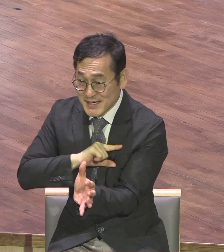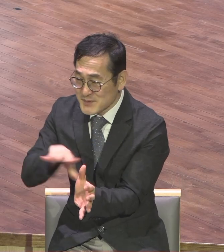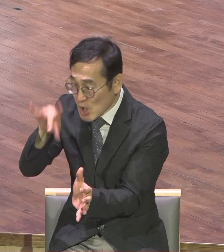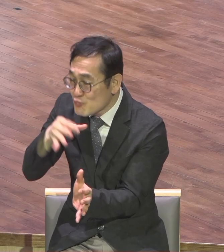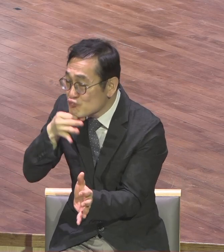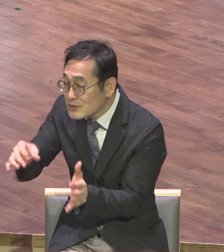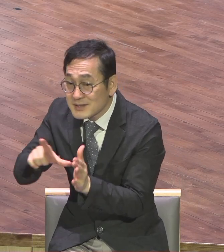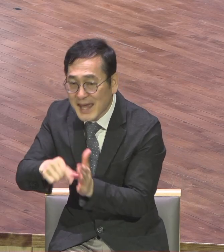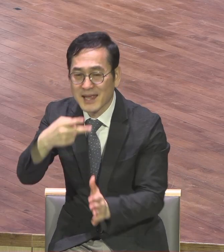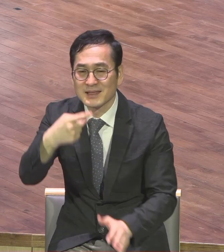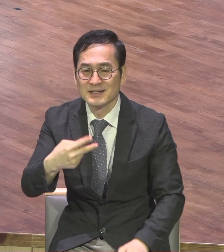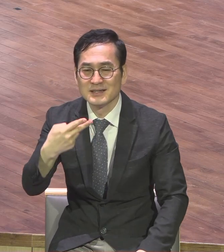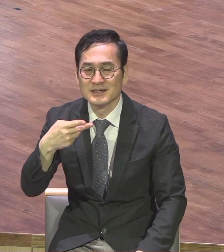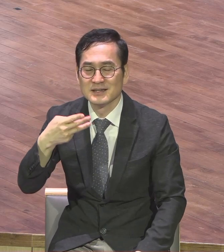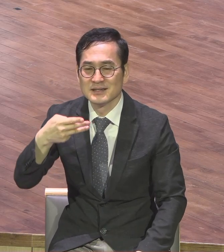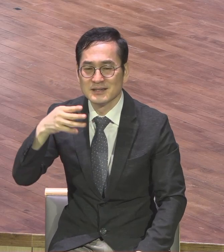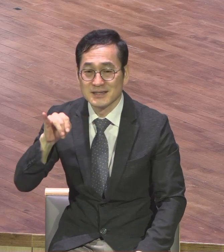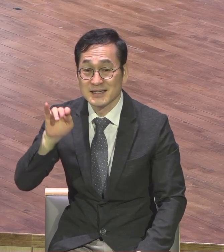처음 생긴 용어예요.